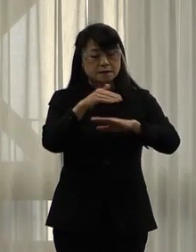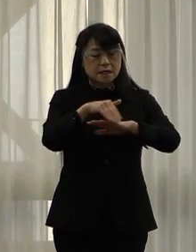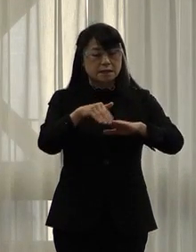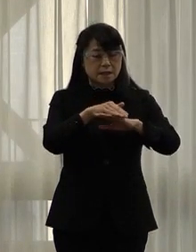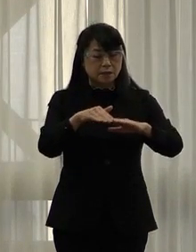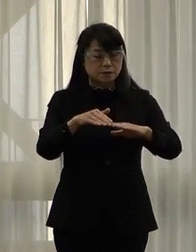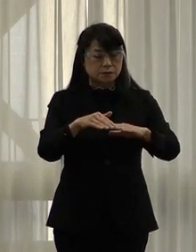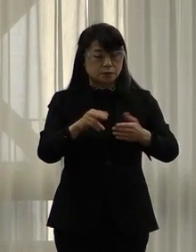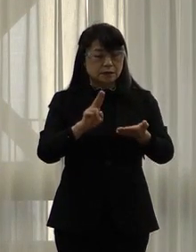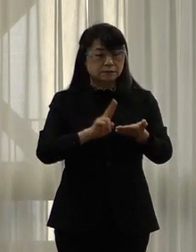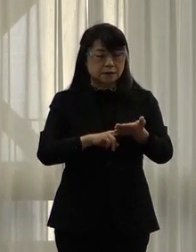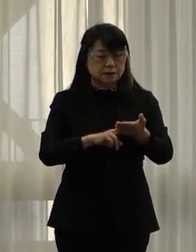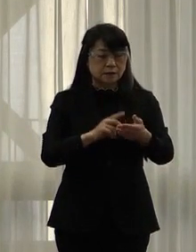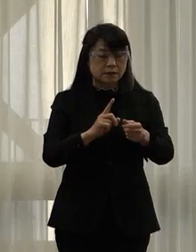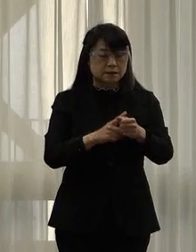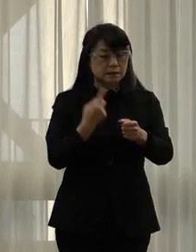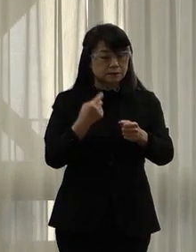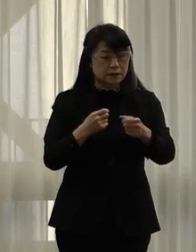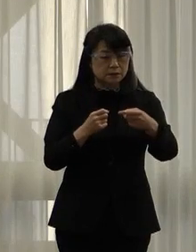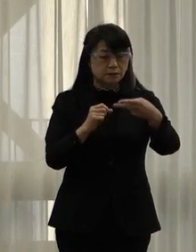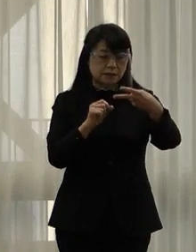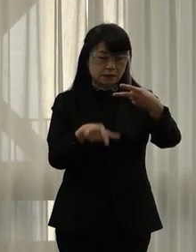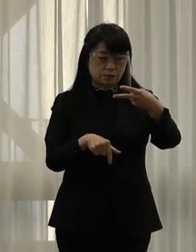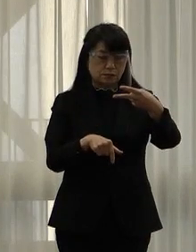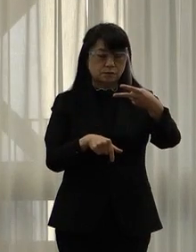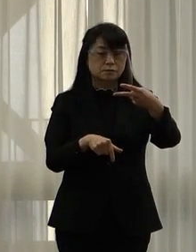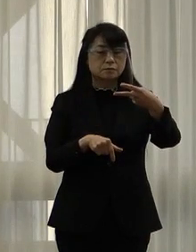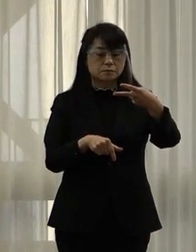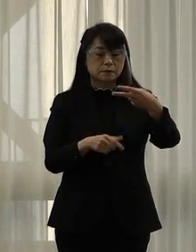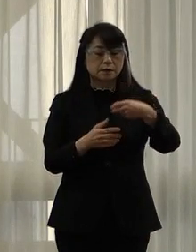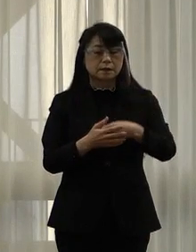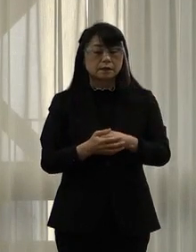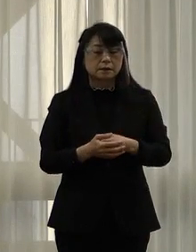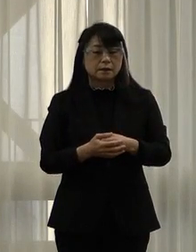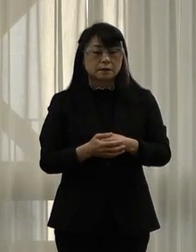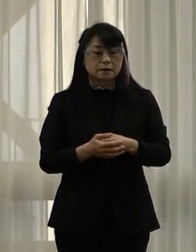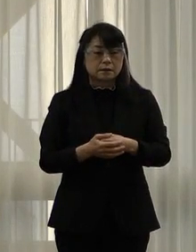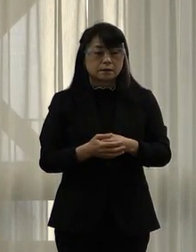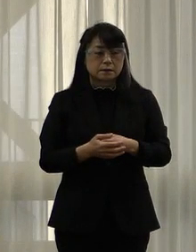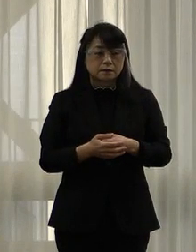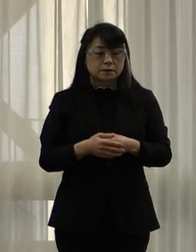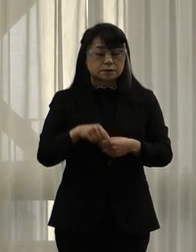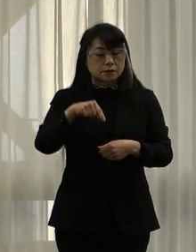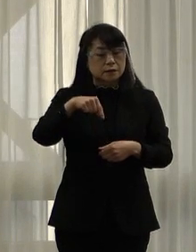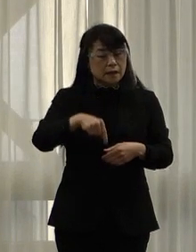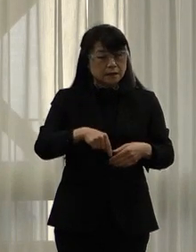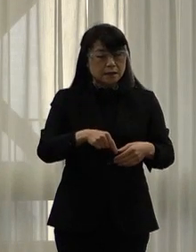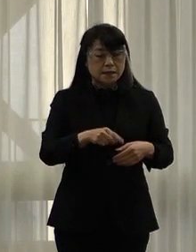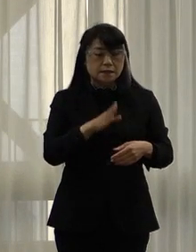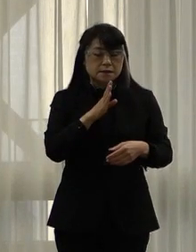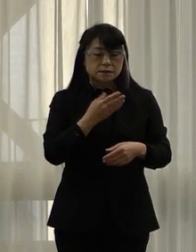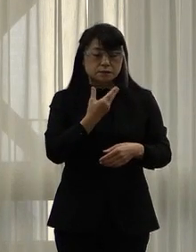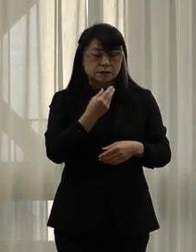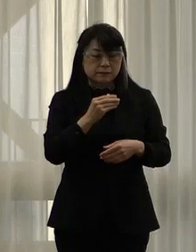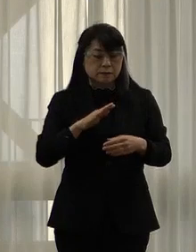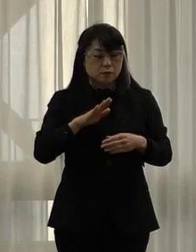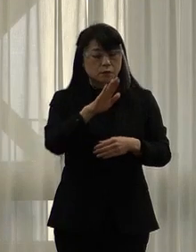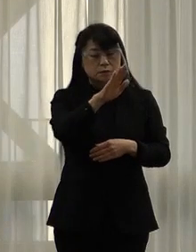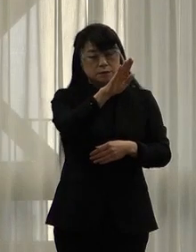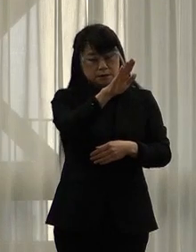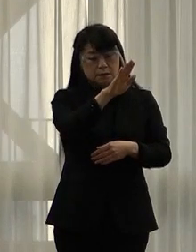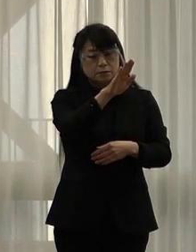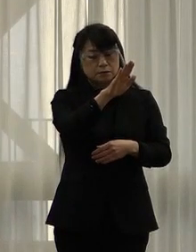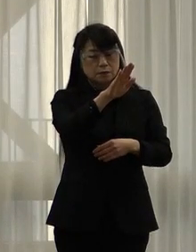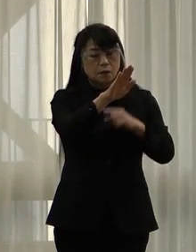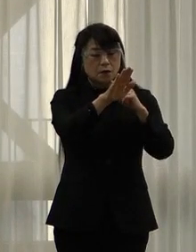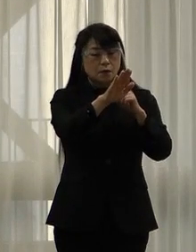たのは昨年の2月、ですからほぼ1年前ですね。でその中ではウェルビーイングを向上させていくというの